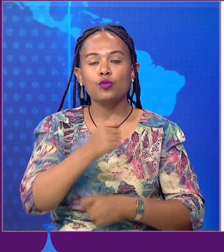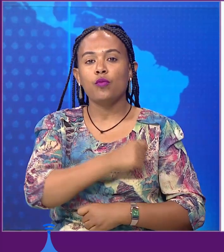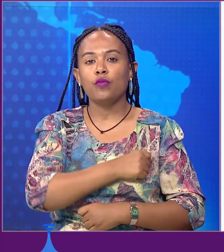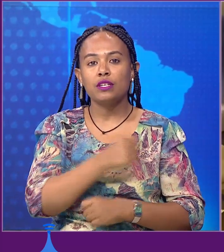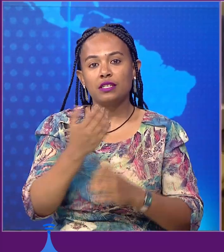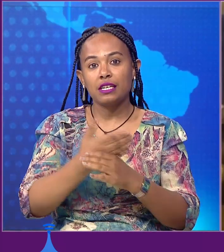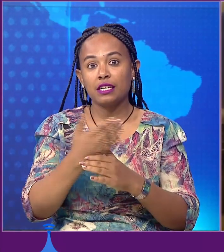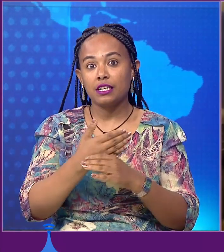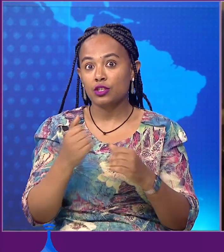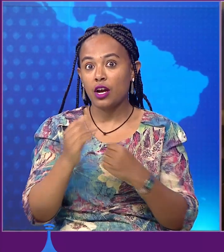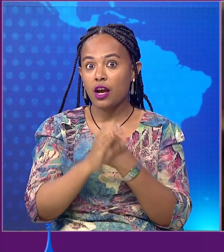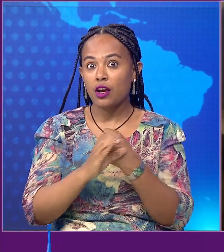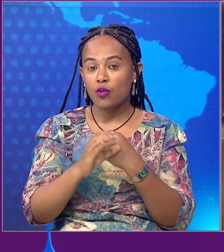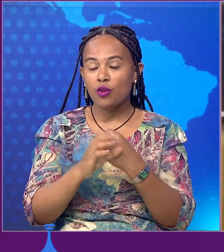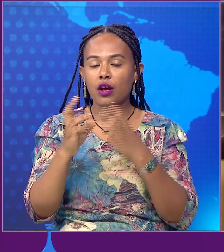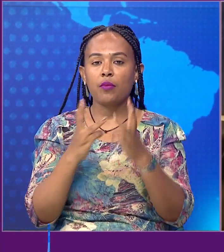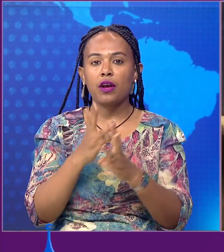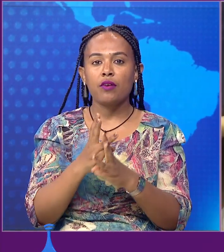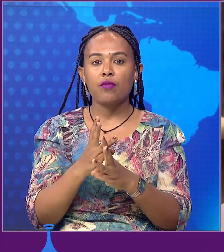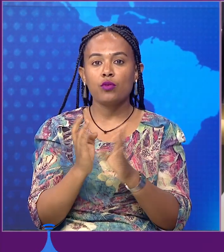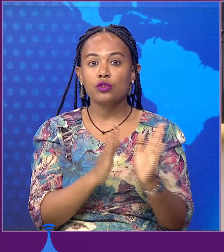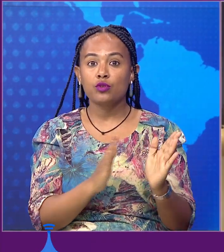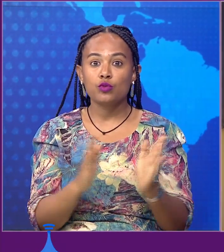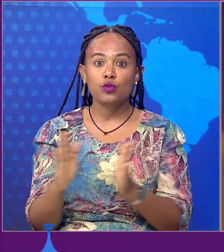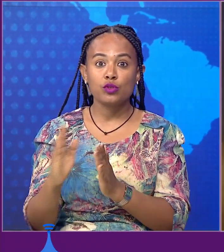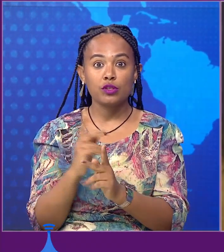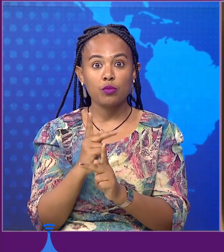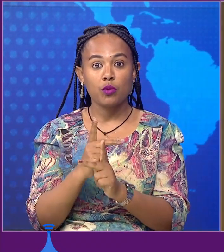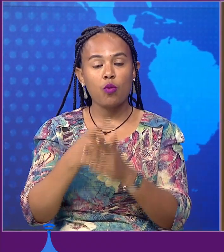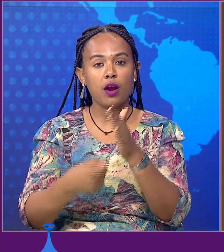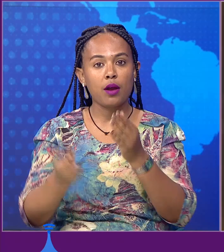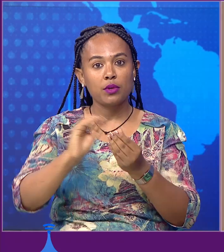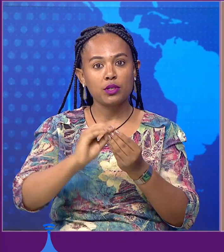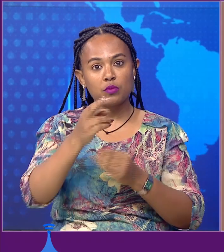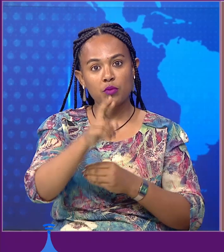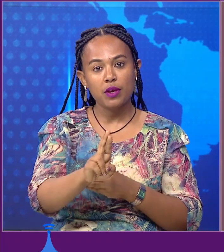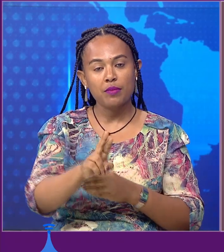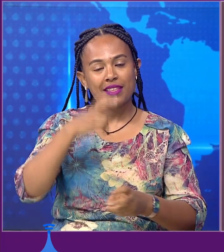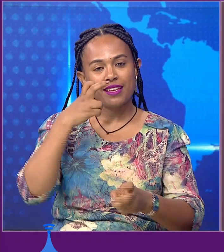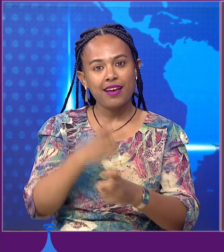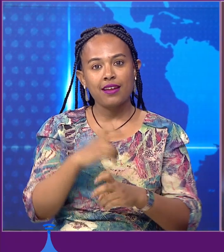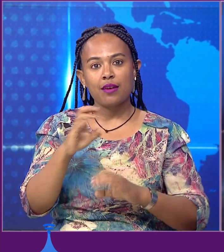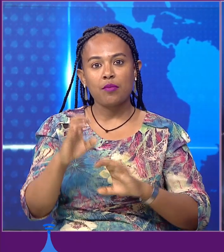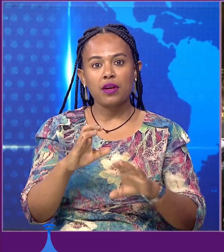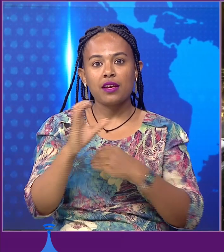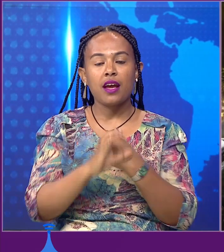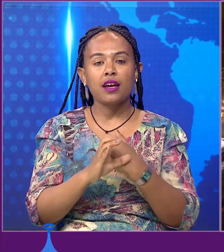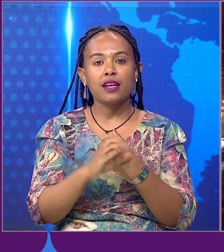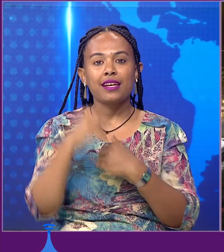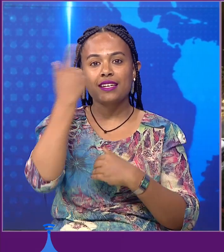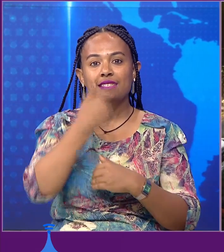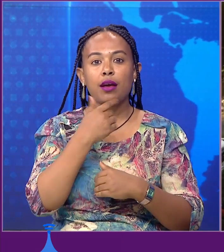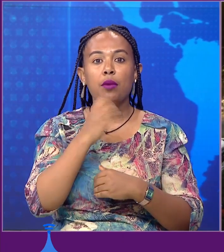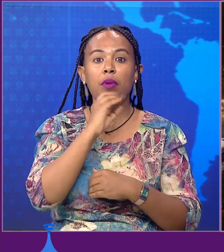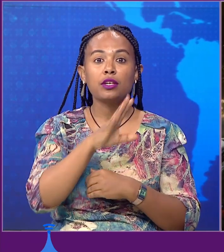ይችላል። ሀገራዊም ሆነ ዓለም አቀፋዊ የእውነት ዝግጅቶችን ጠብቆ ዋጋ መጨመር ወይም የተጋነነ ማድረግ የሀገርን ገጽታ ያበላሻል